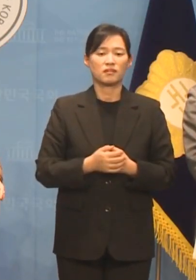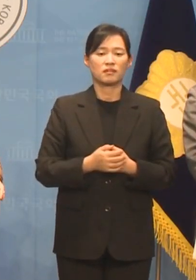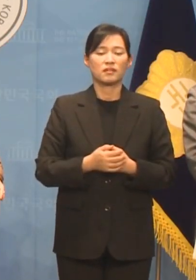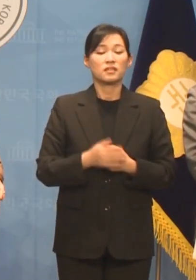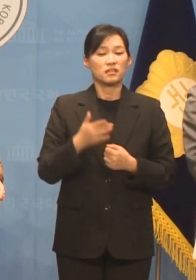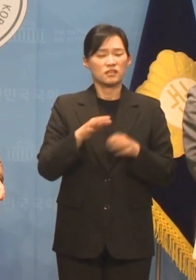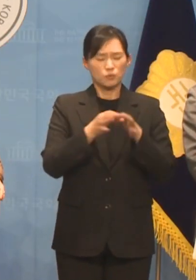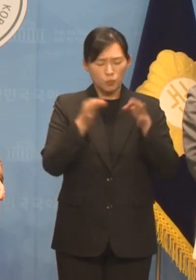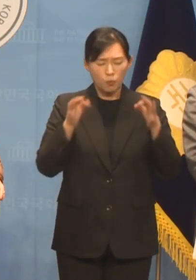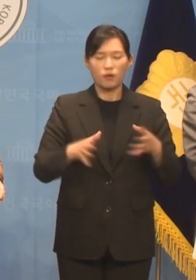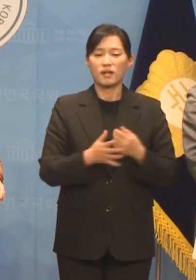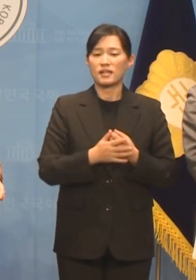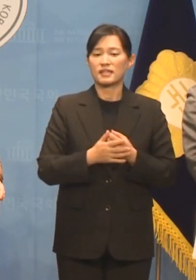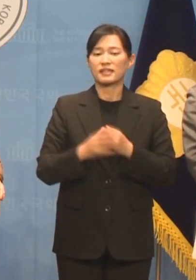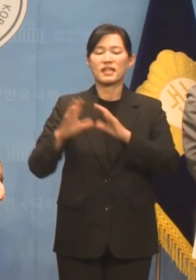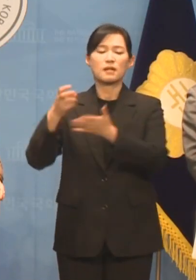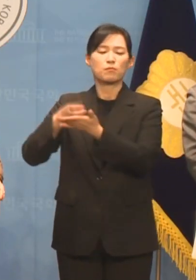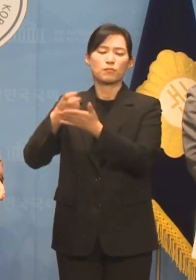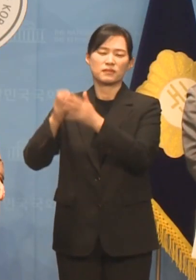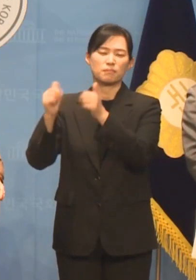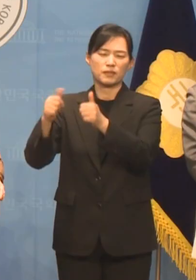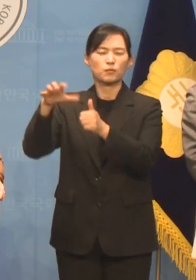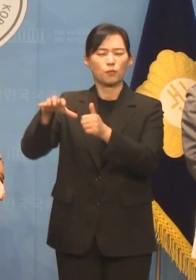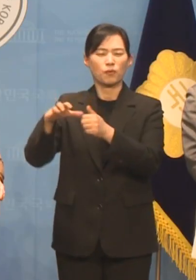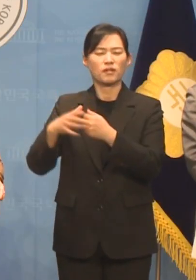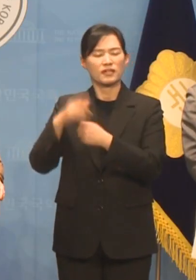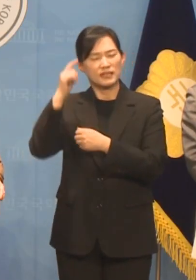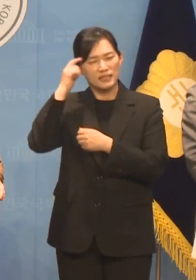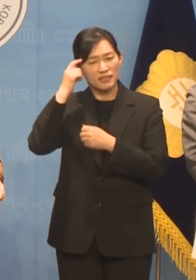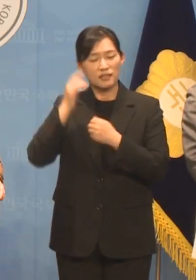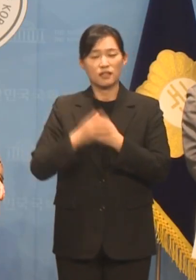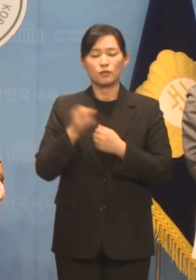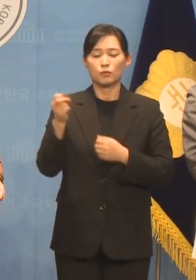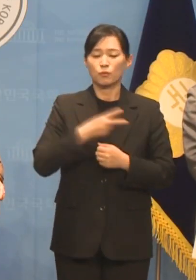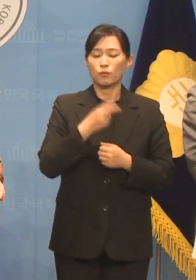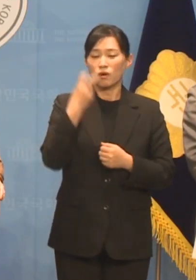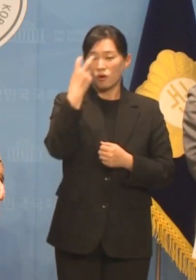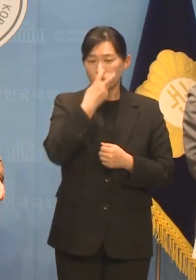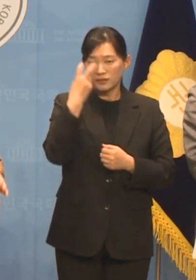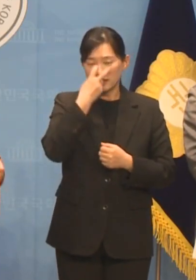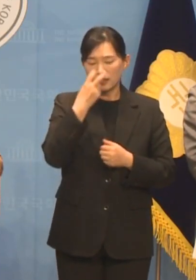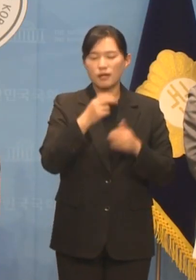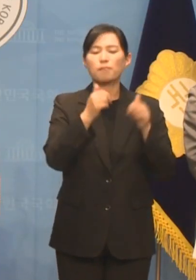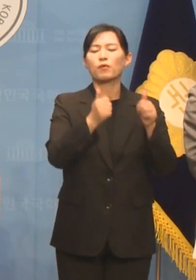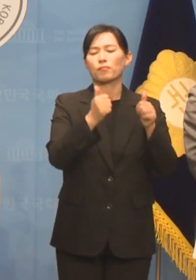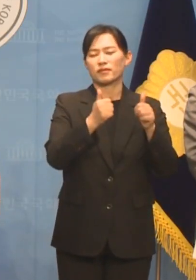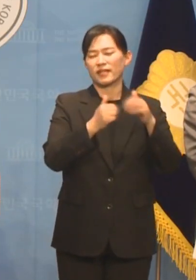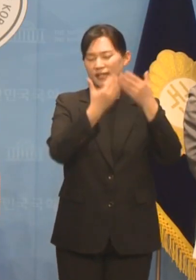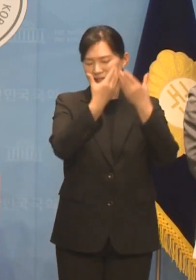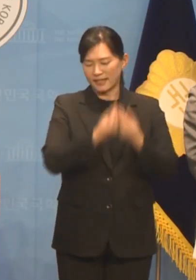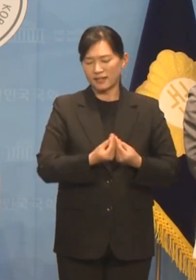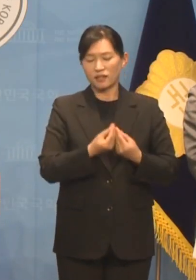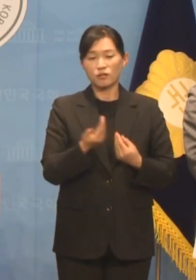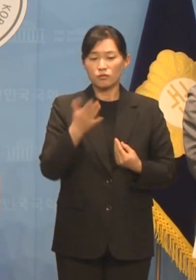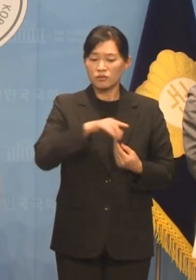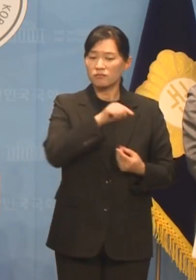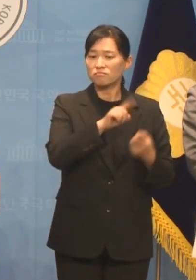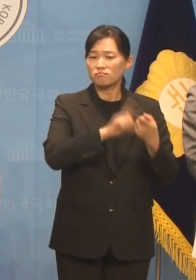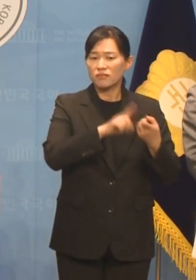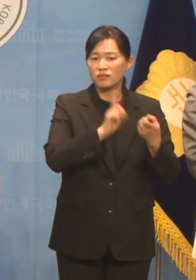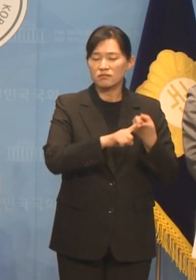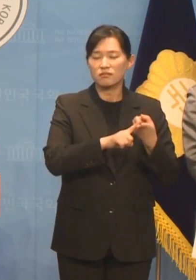확립되어 있는 헌재의 판단 그리고 또 검찰과 법원의 실무 예이기도 합니다. 그런데 이 부분에